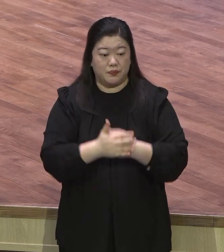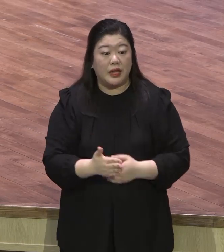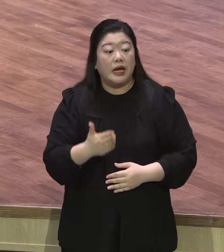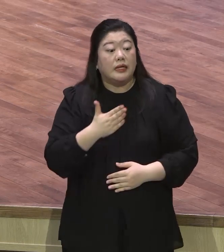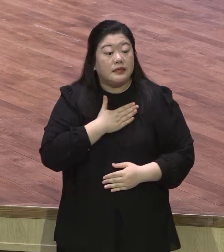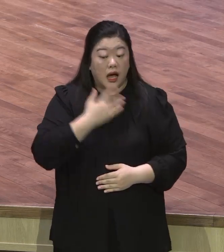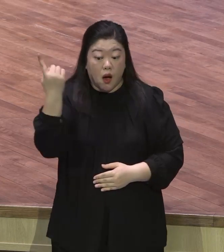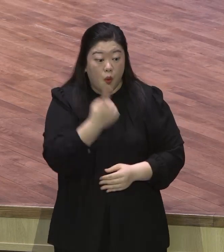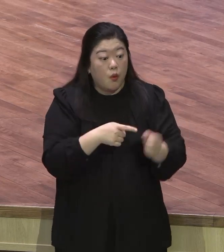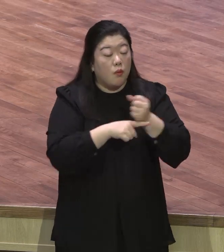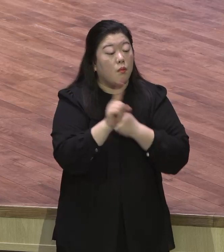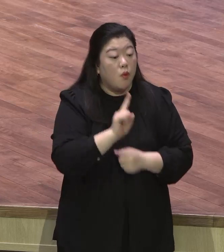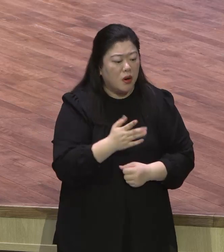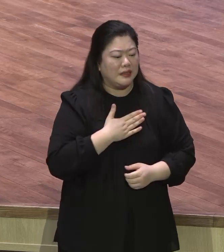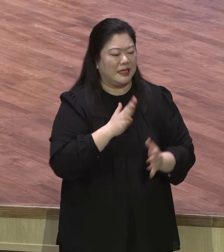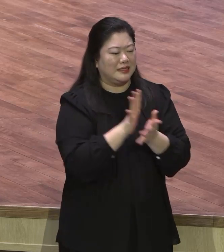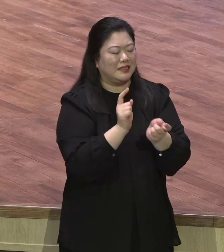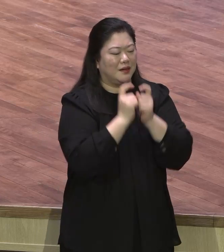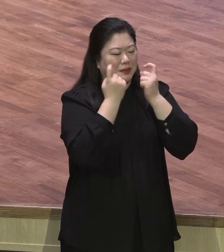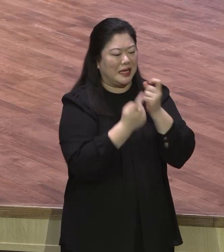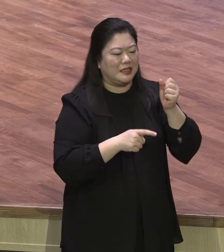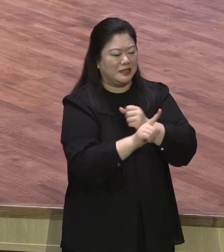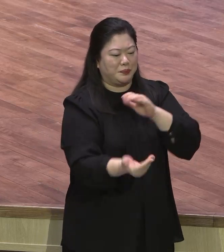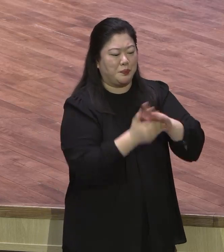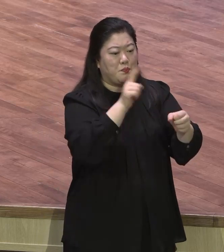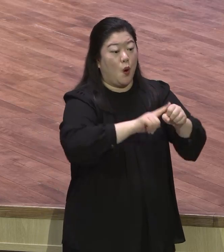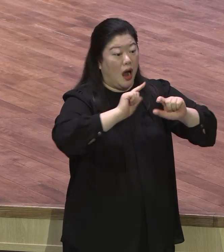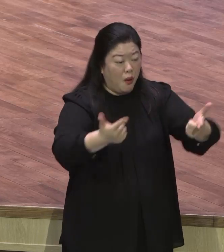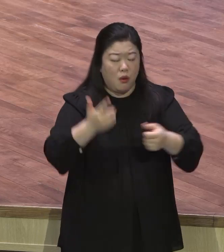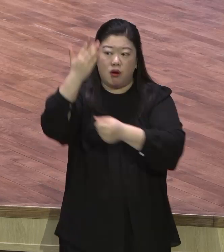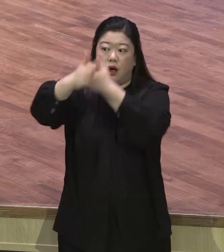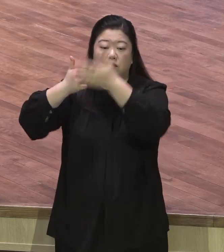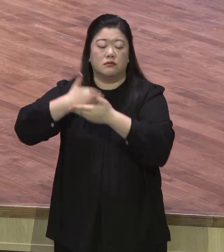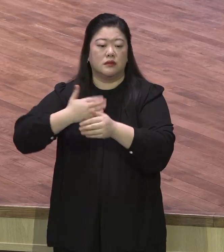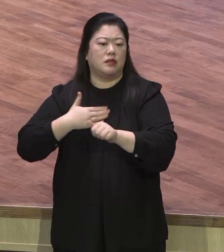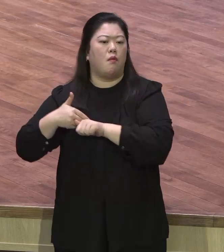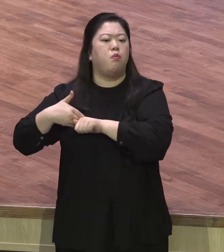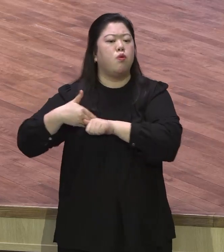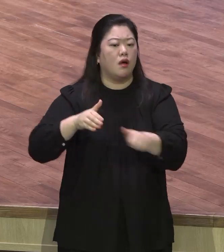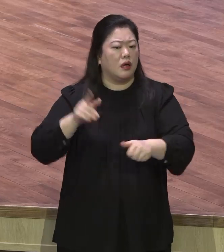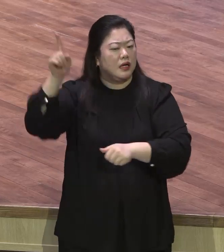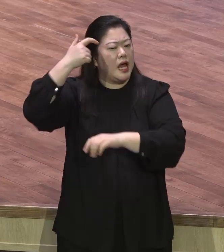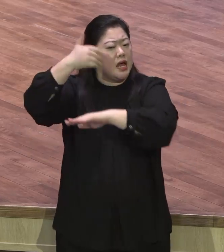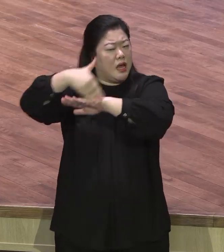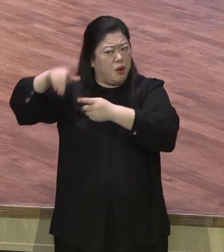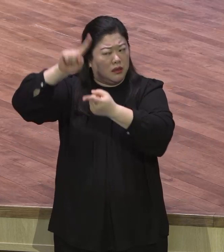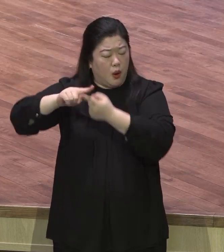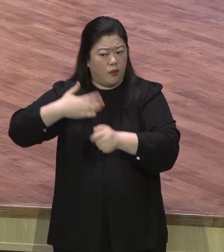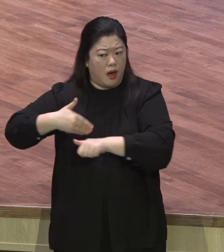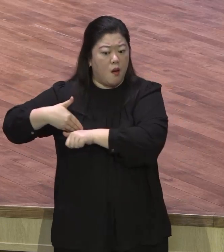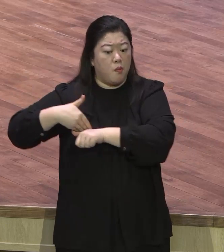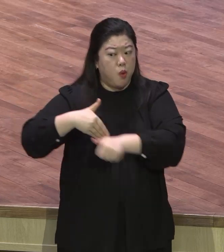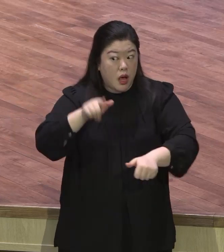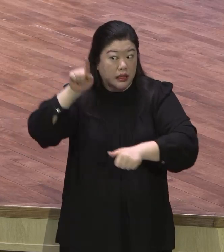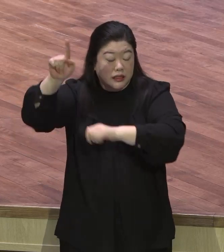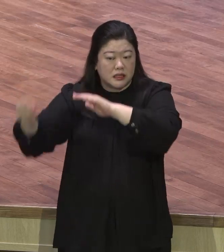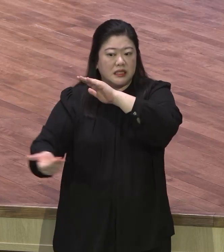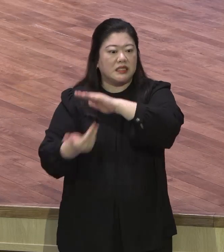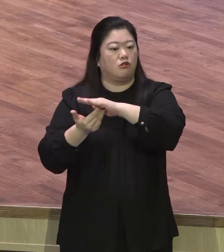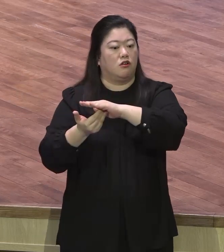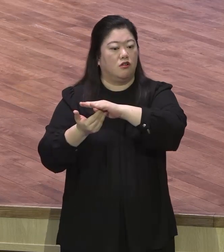뜻을 행하려 함이라 나를 보내신 이의 뜻은 내게 주신 자 중에 내가 하나도 잊어버리지 아니하고 마지막 날에 다시